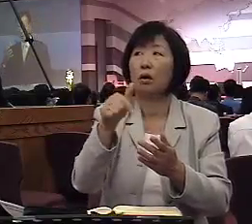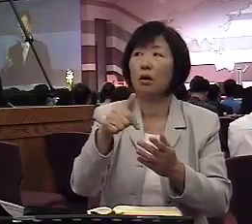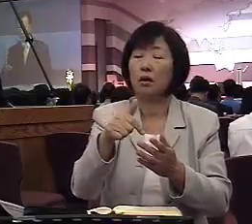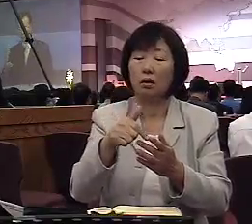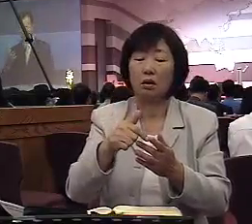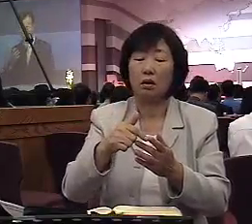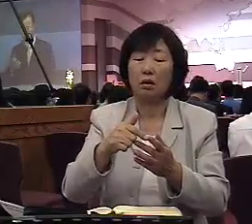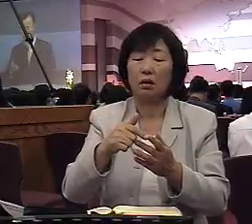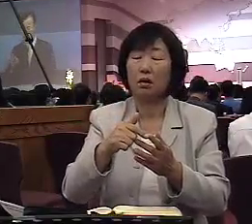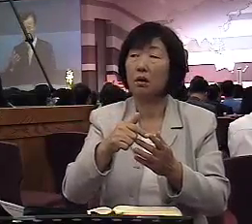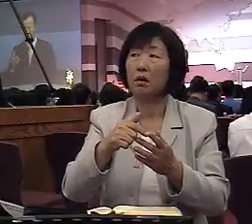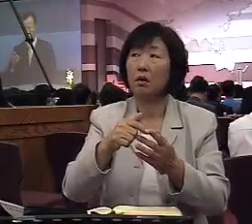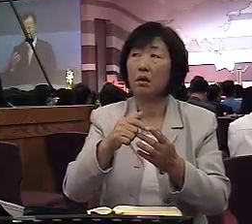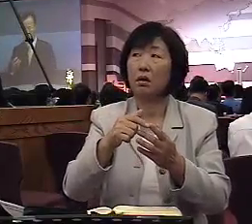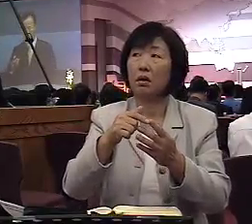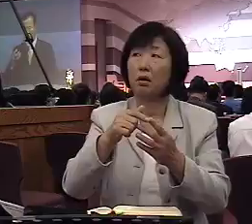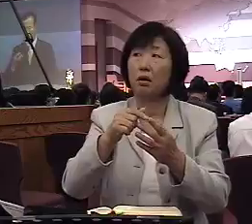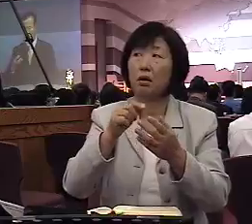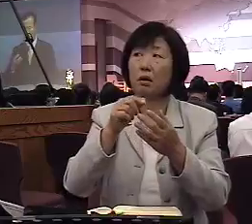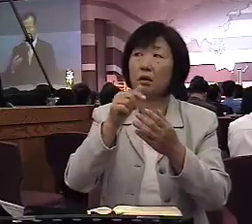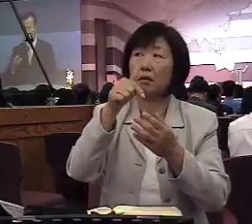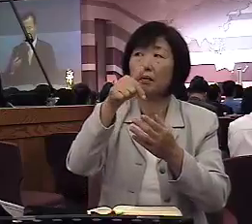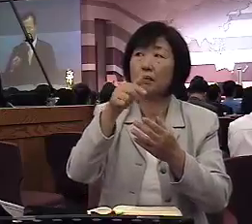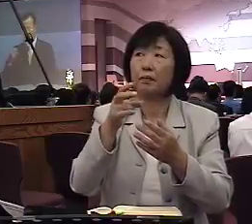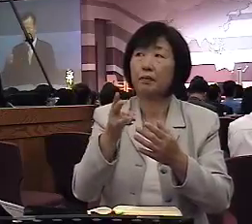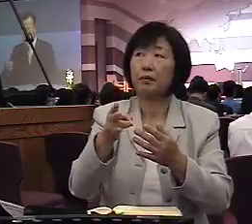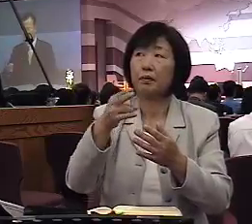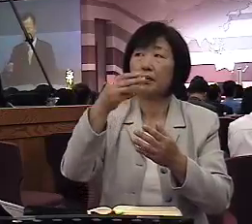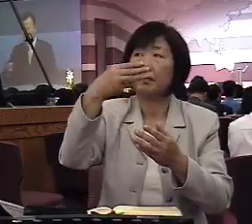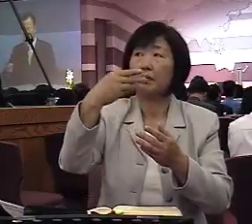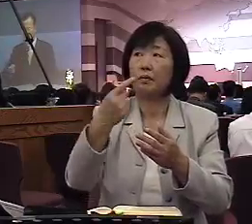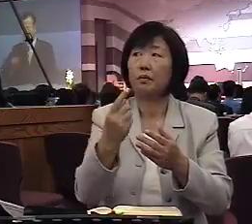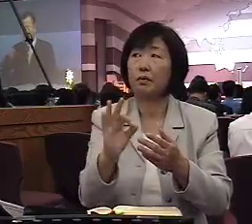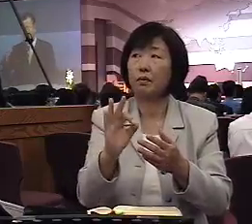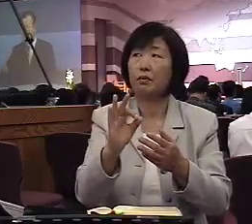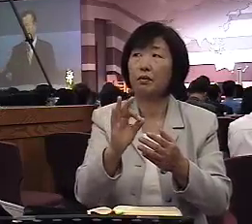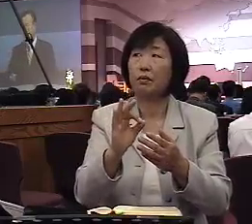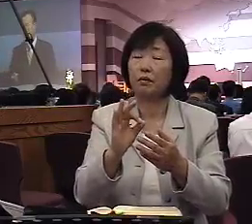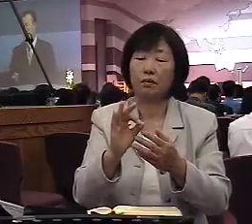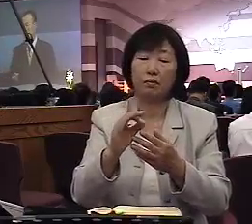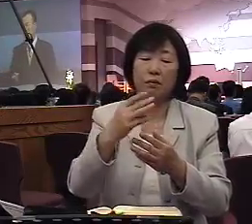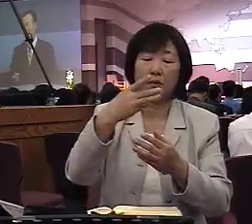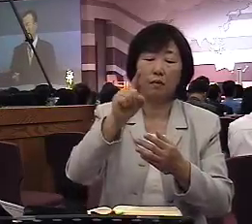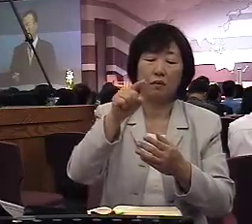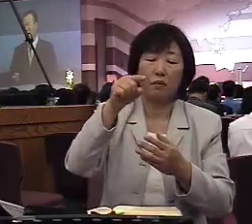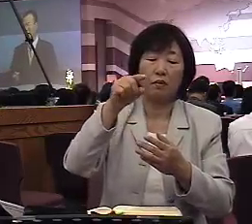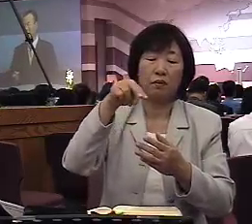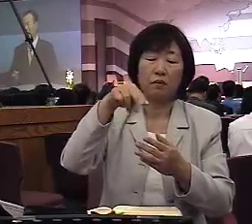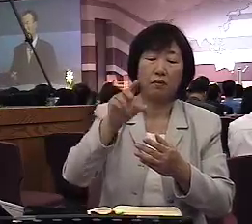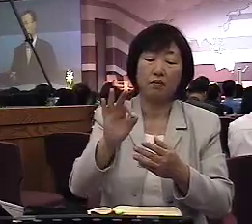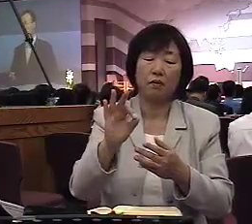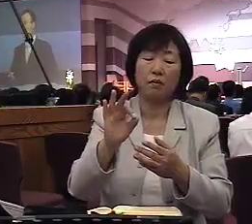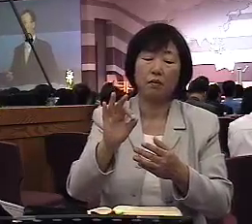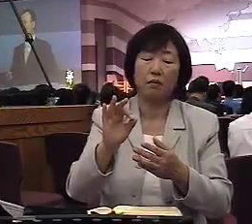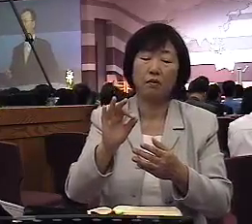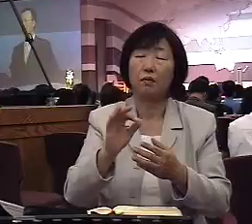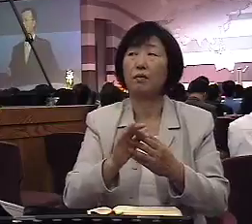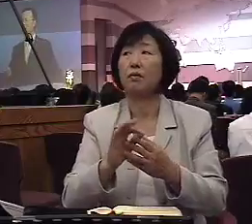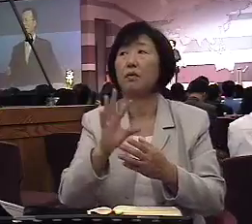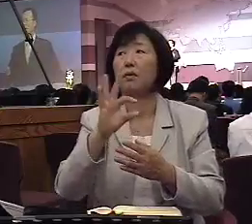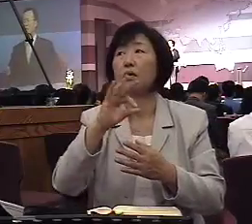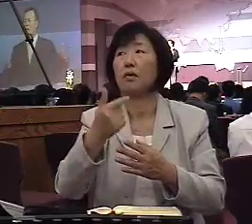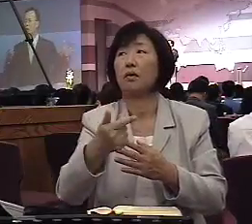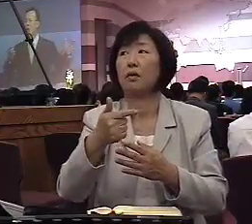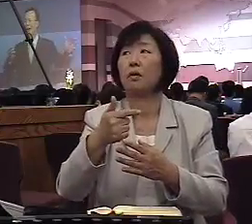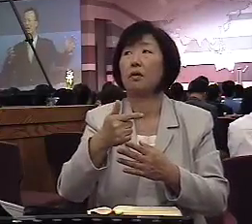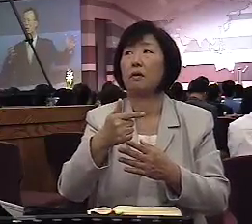이너시아가 우리말로 이렇게 번역을 해보면 탄력이라는 뜻입니다. 이 이너시아가 뭐냐